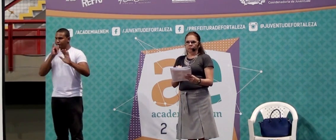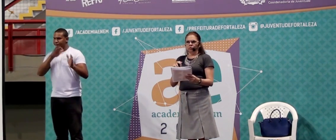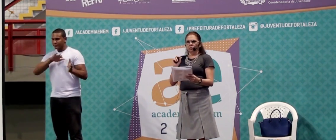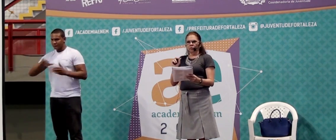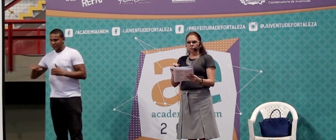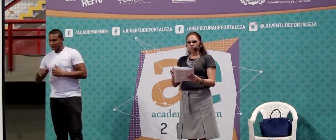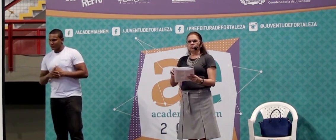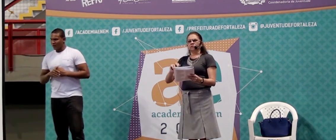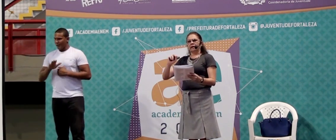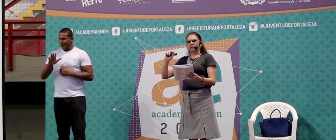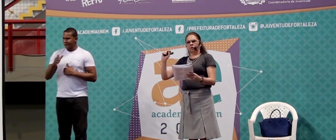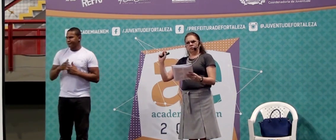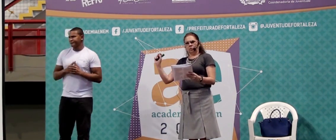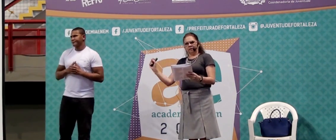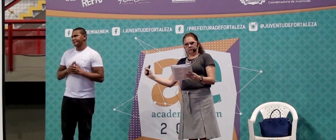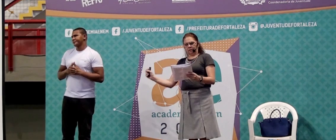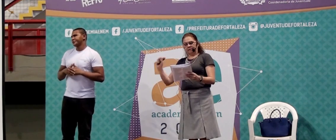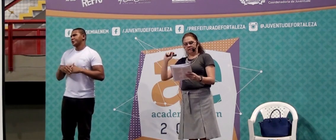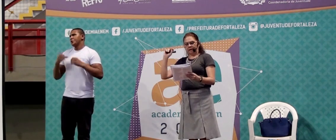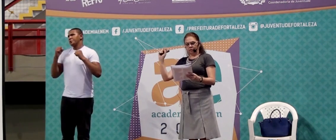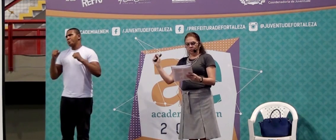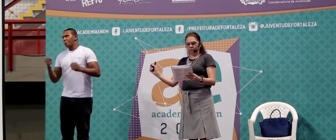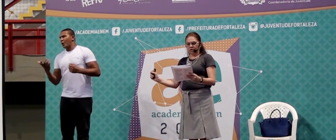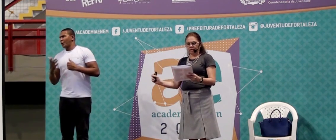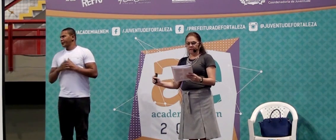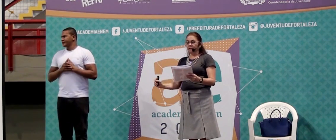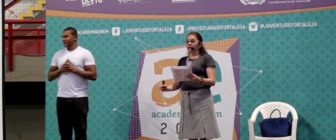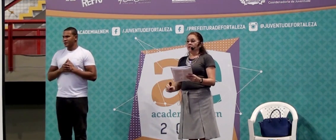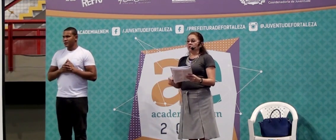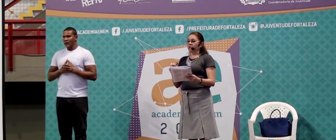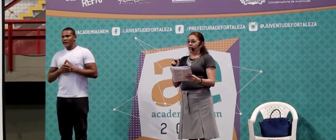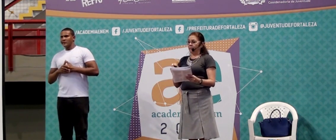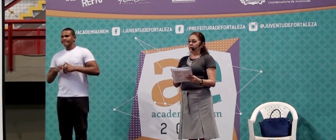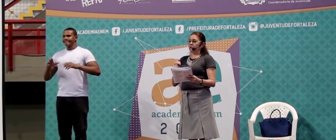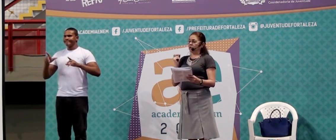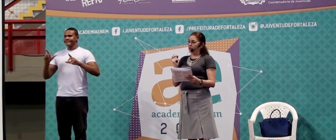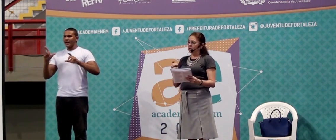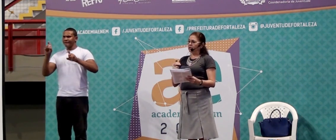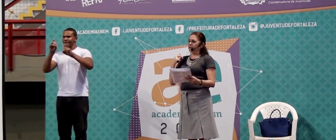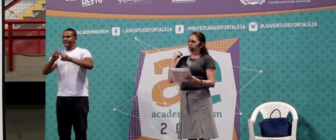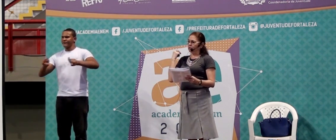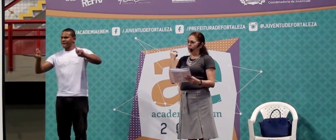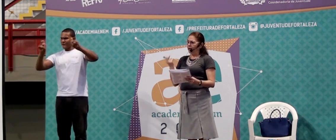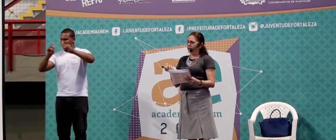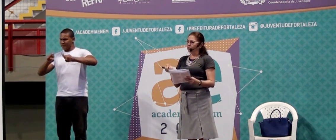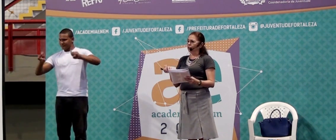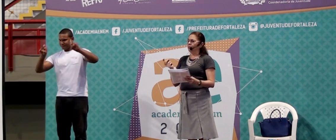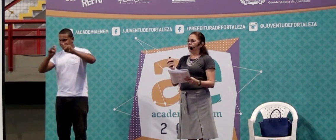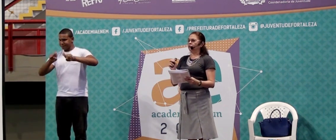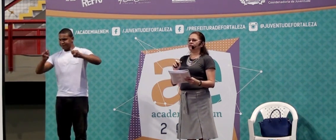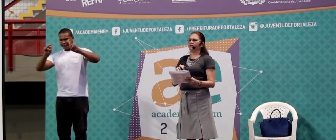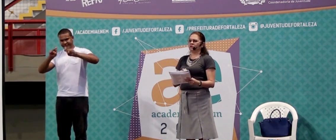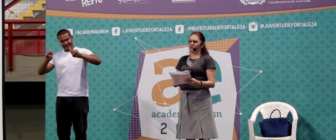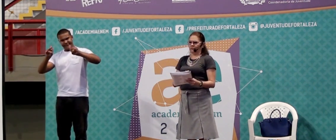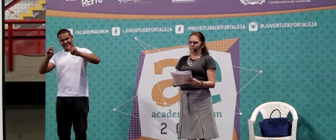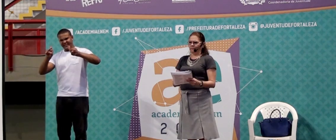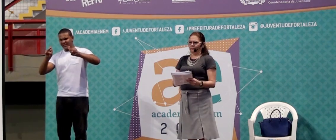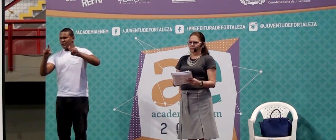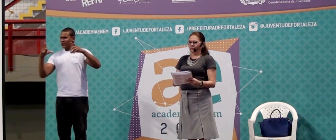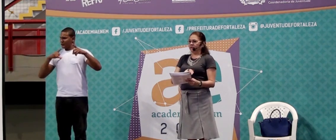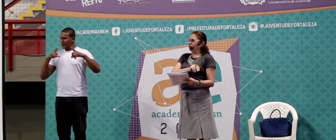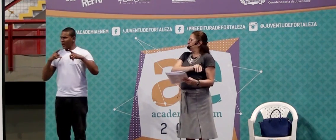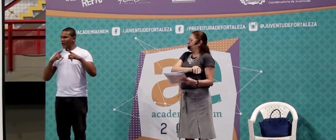antecipada no mundo com as tecnologias está bastante acentuado no meio